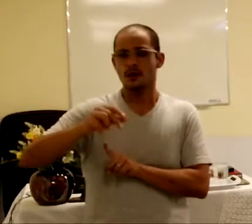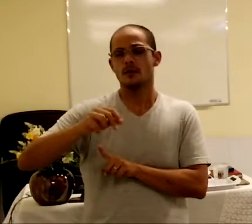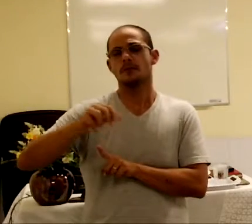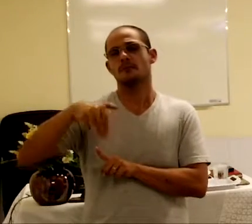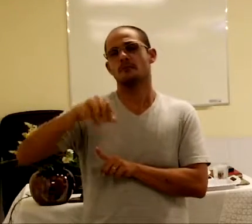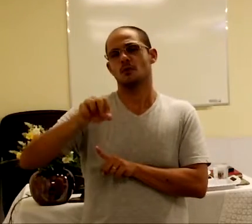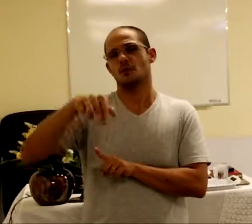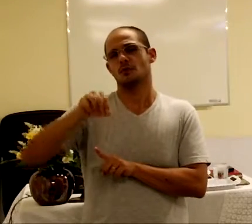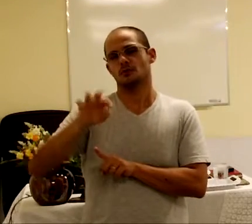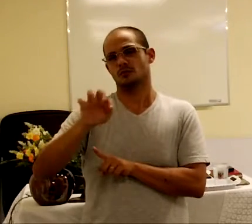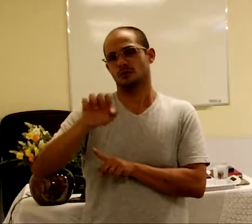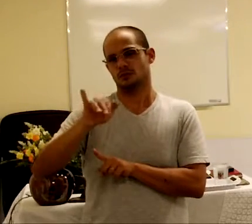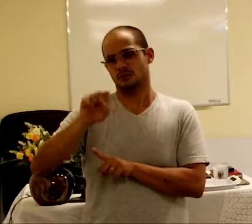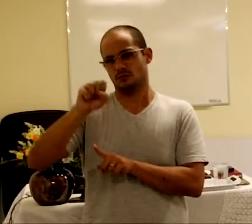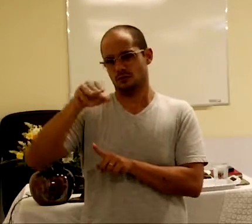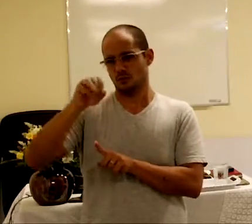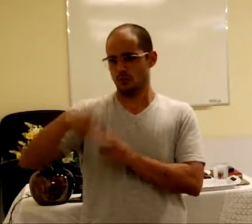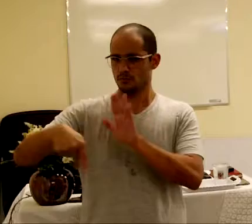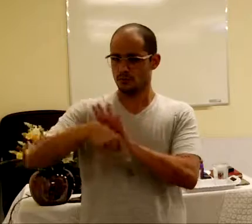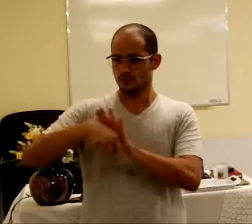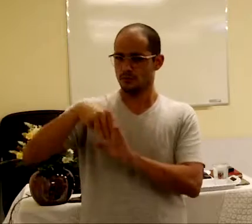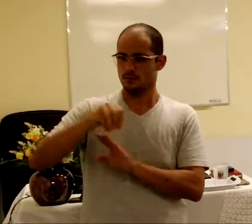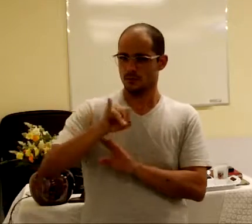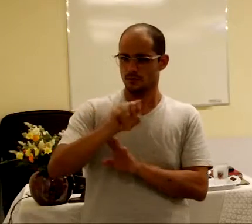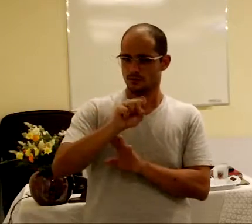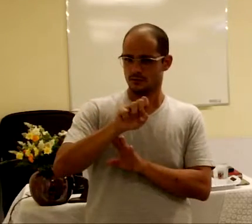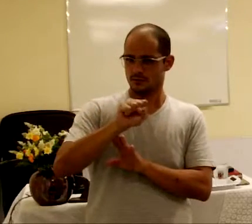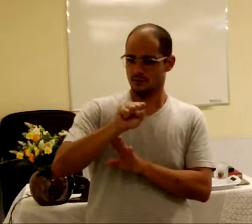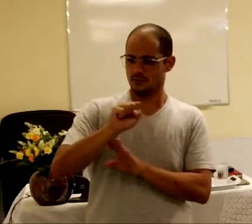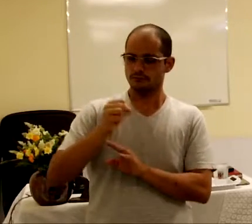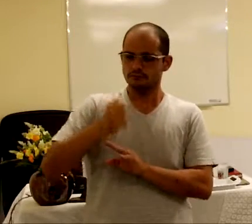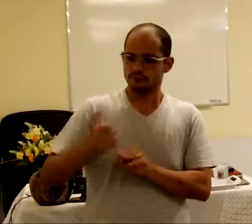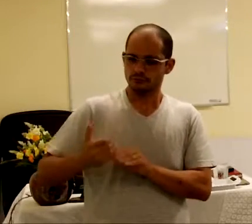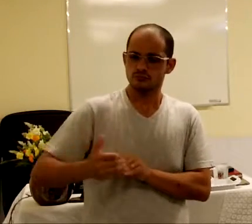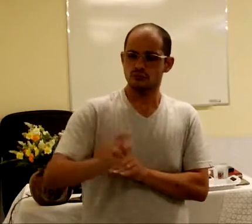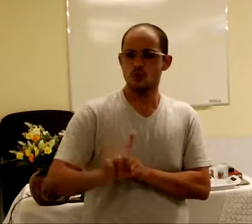religião de Moisés. Essa força de fincar a ideia do monoteísmo.